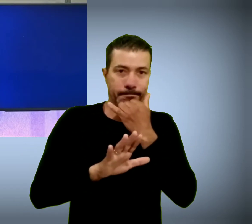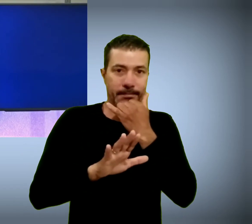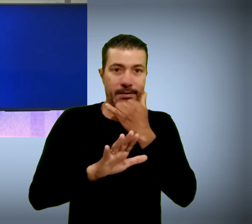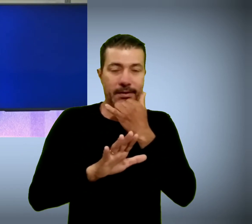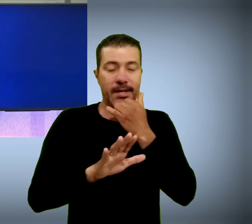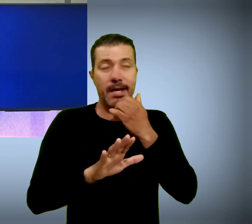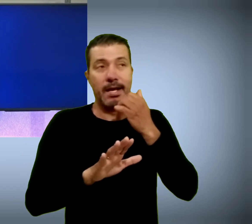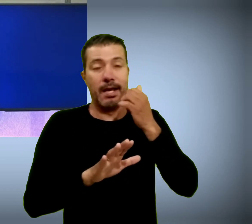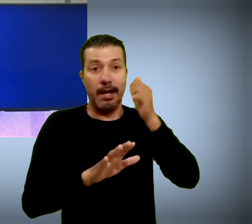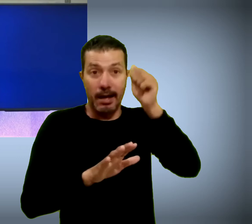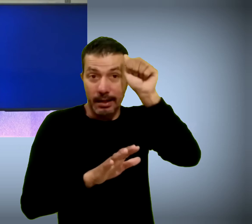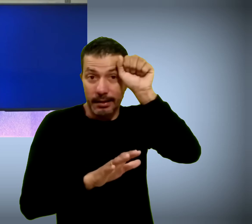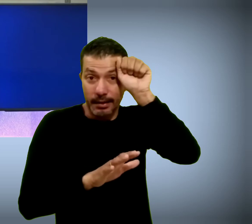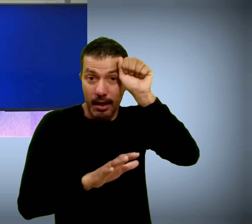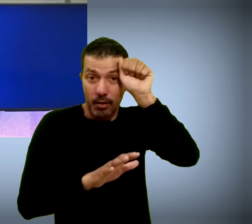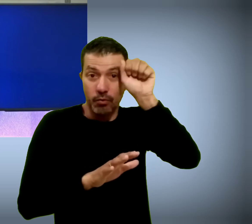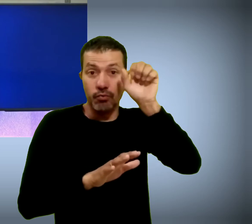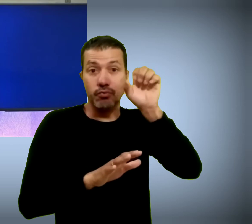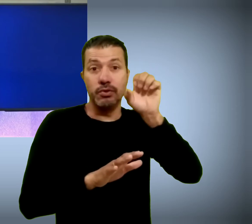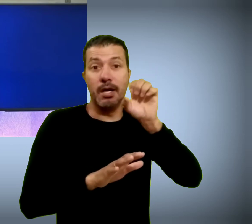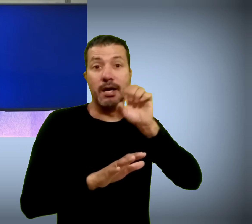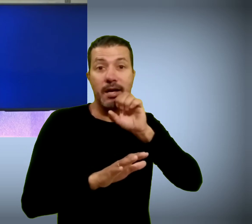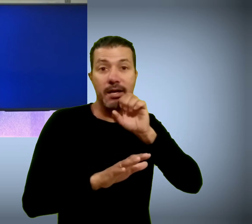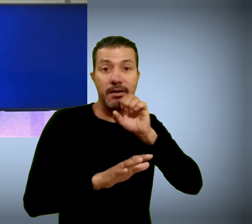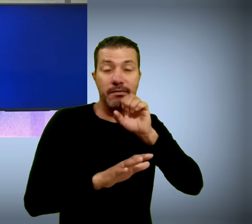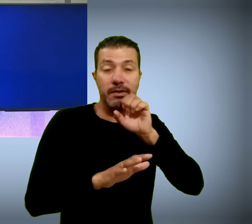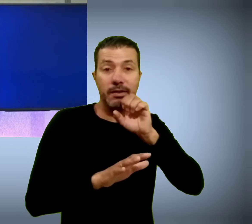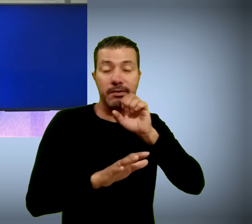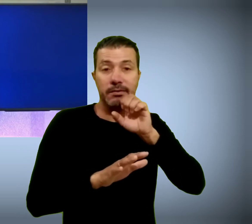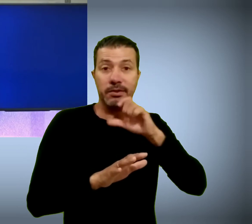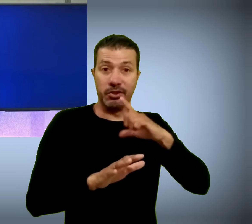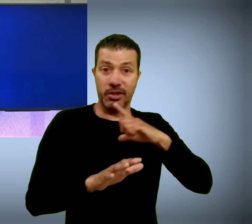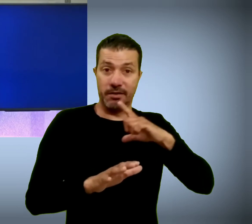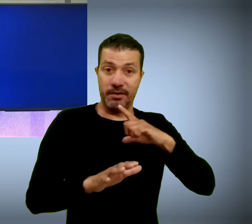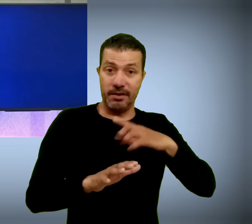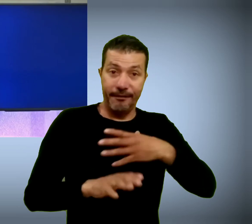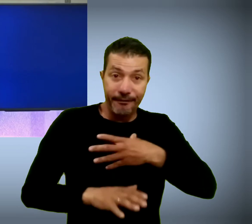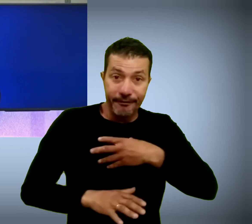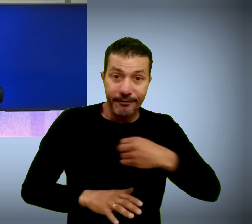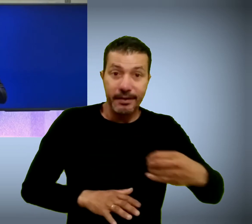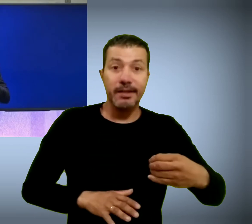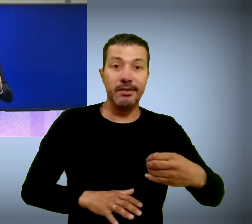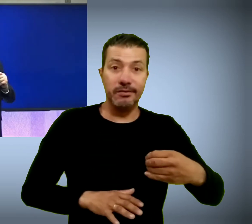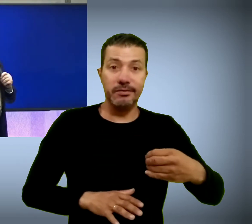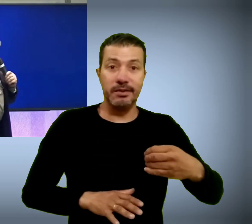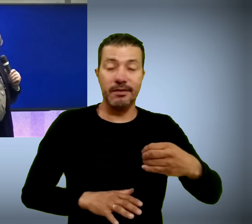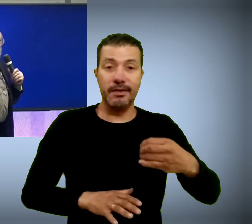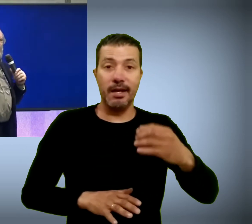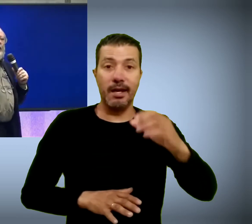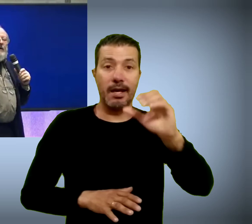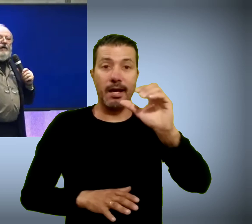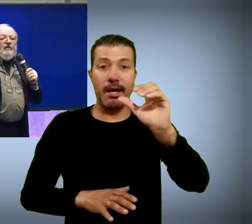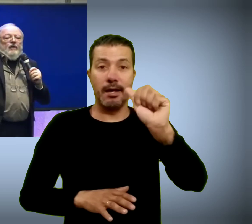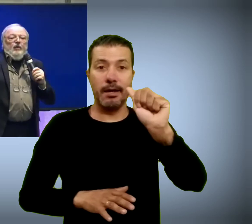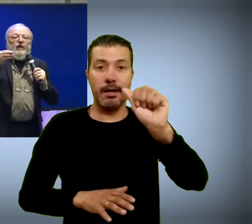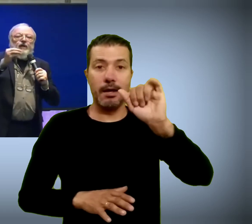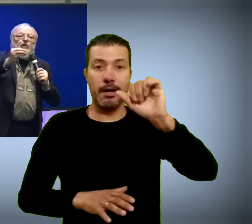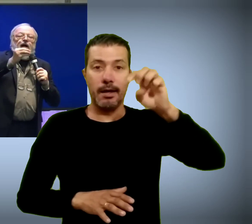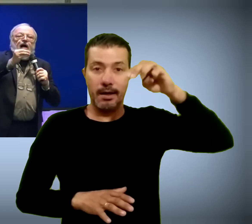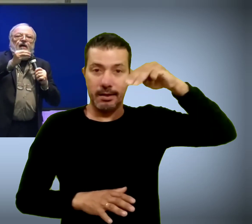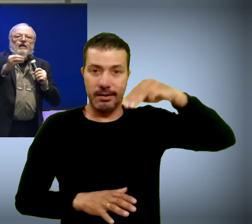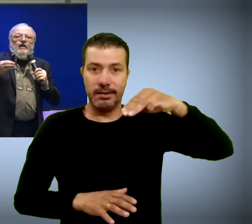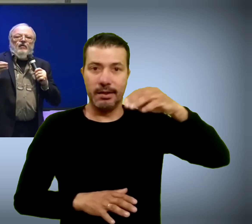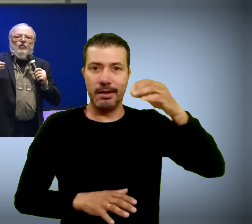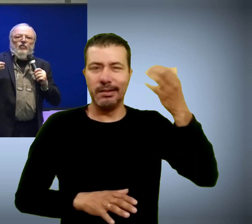a Eva, sua mulher, e ela concebeu e teve a Caim, e disse: alcancei do Senhor um varão. Opa, está